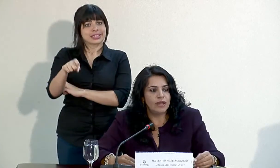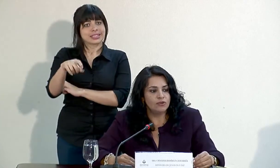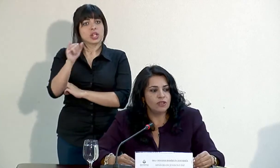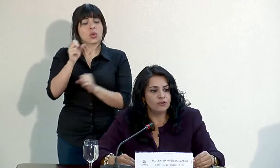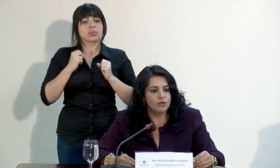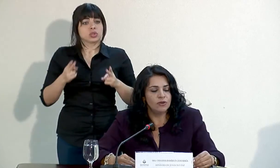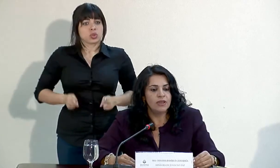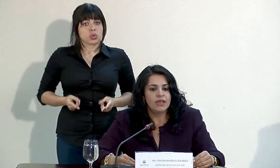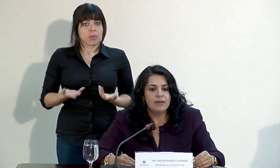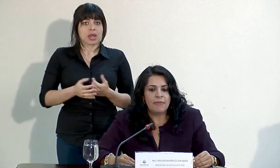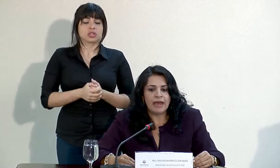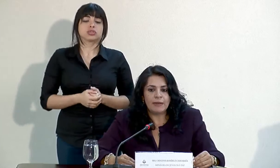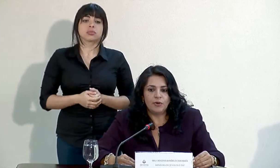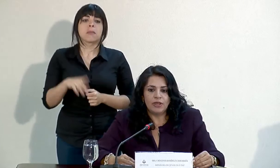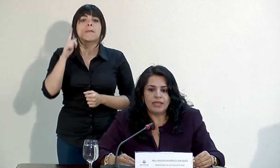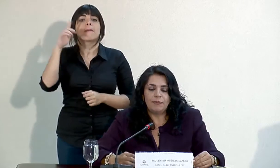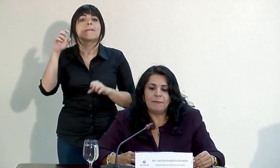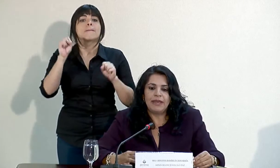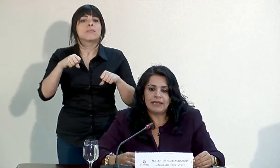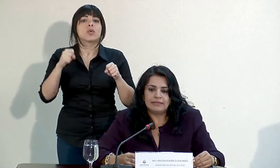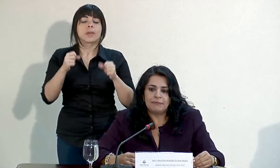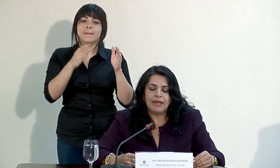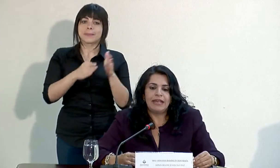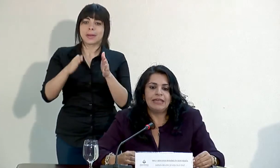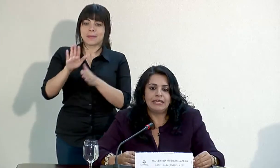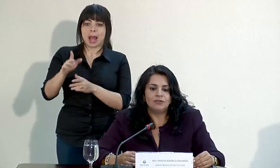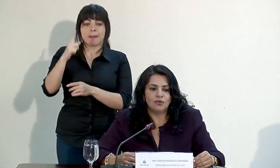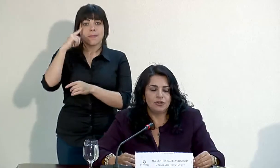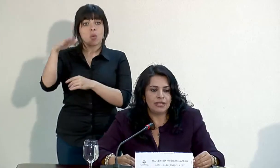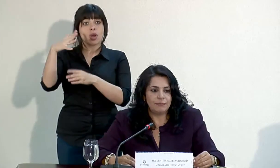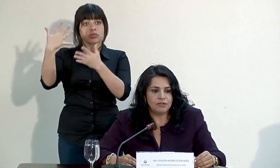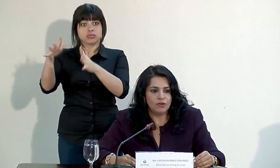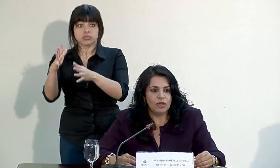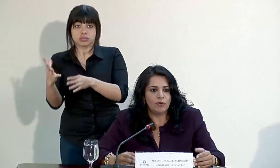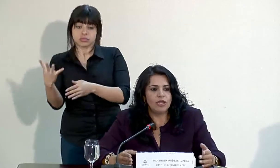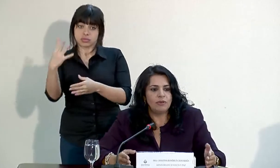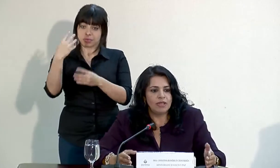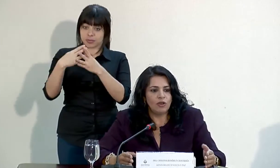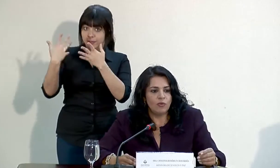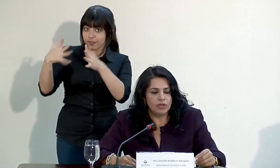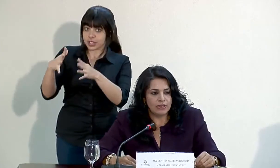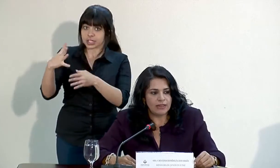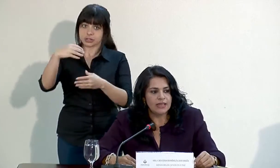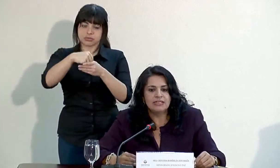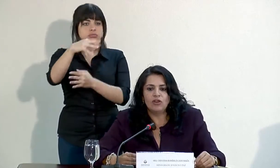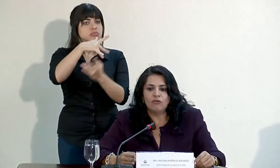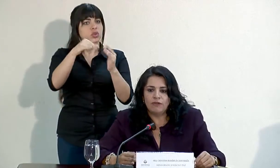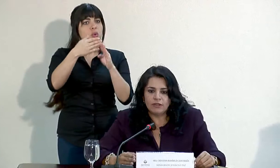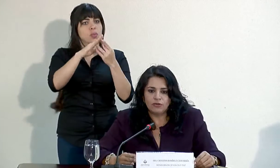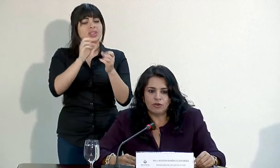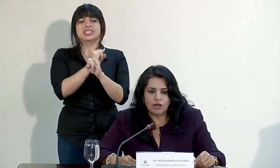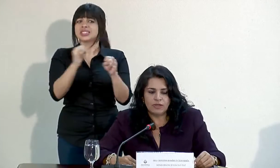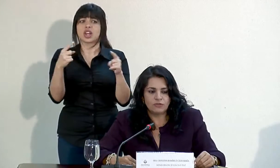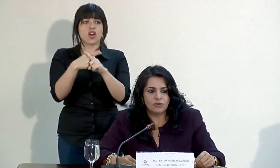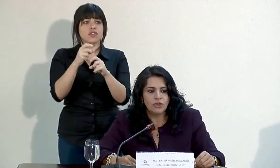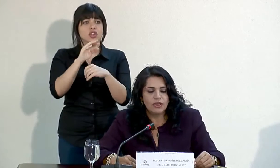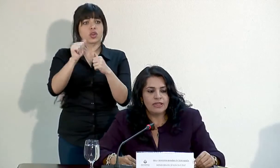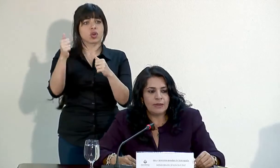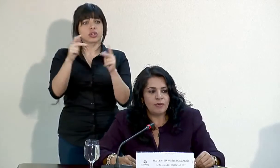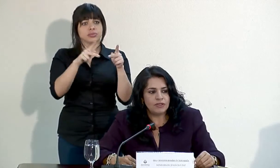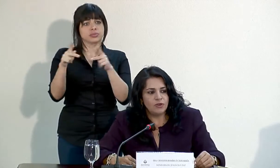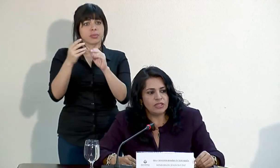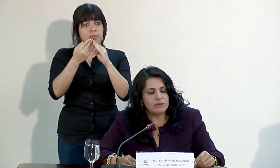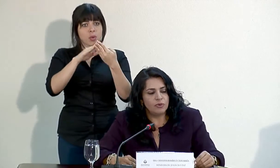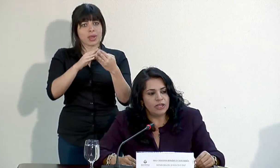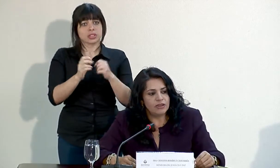seres humanos que son, para poder prepararse para el egreso de la prisión y poder vivir en comunidad sin conflicto con el resto de